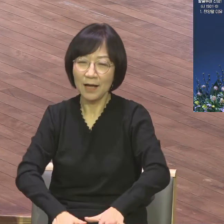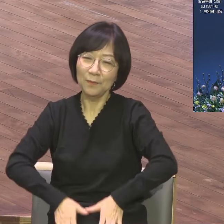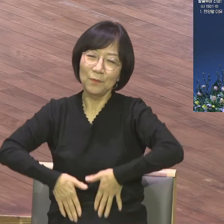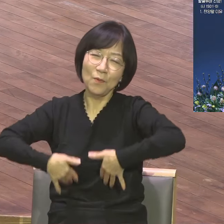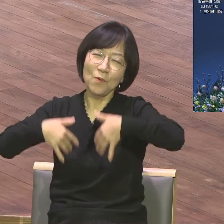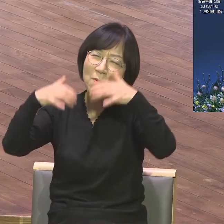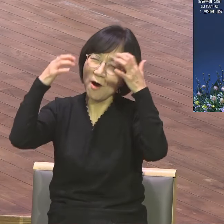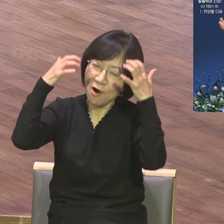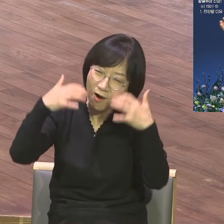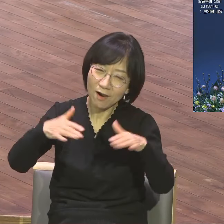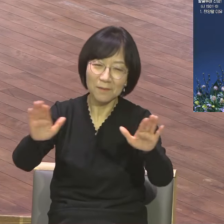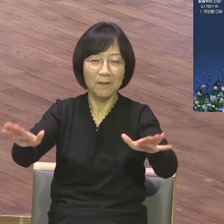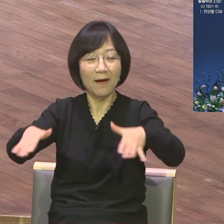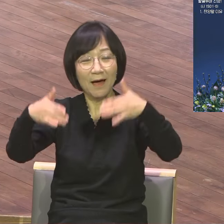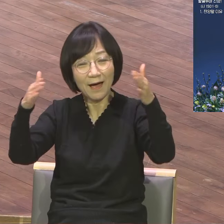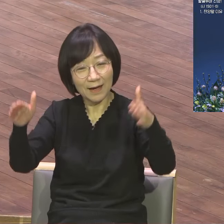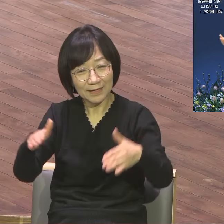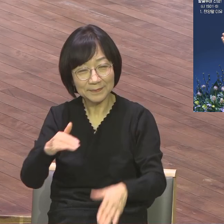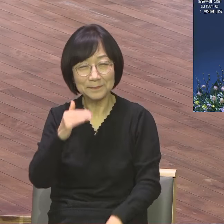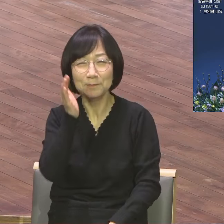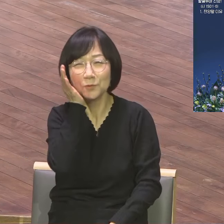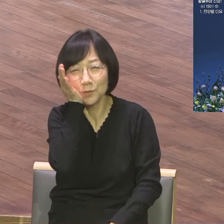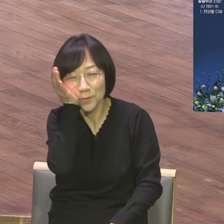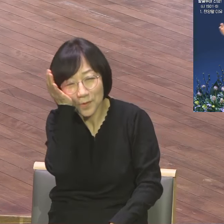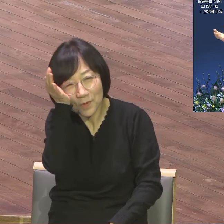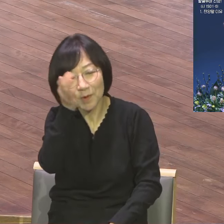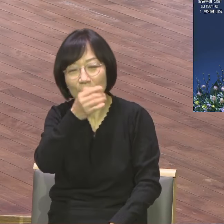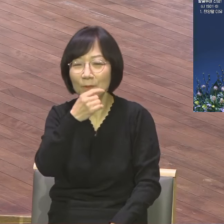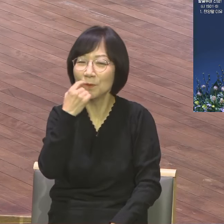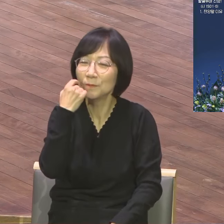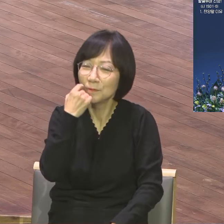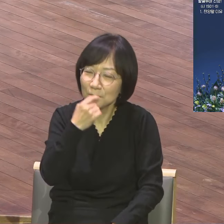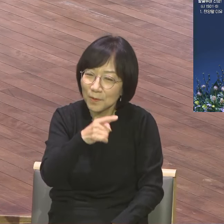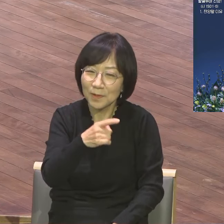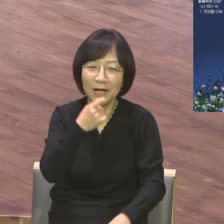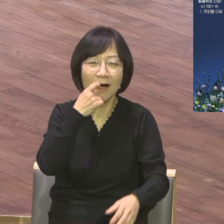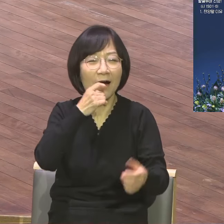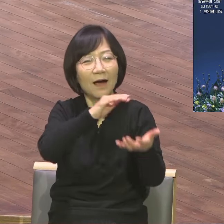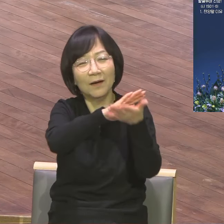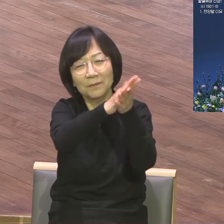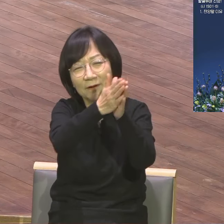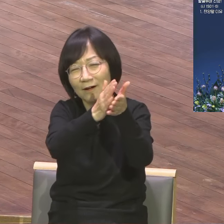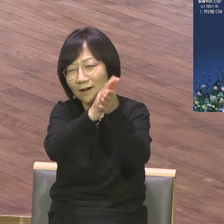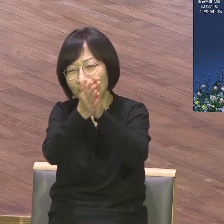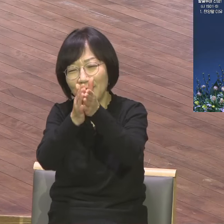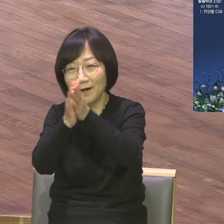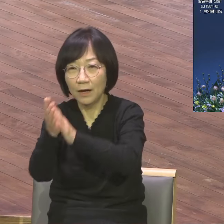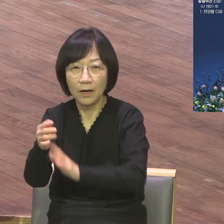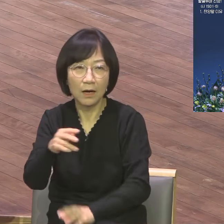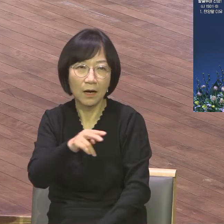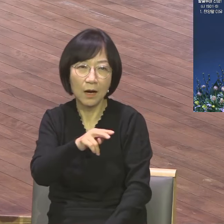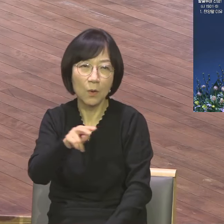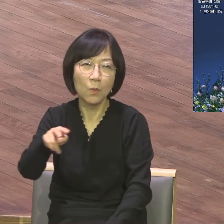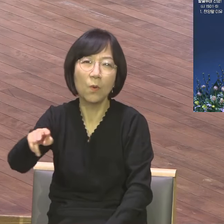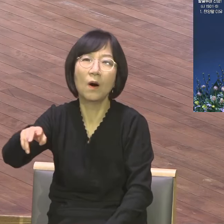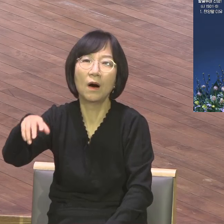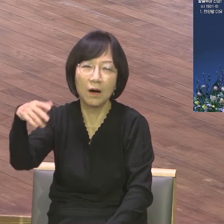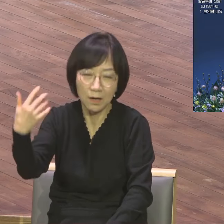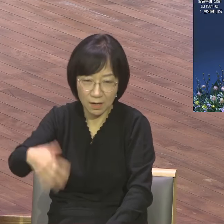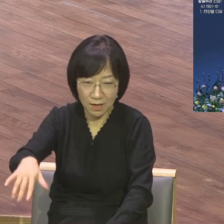그냥 파랗게 노랗게 하얗게 어째 그렇게 작품을 그 어떻게 우연히